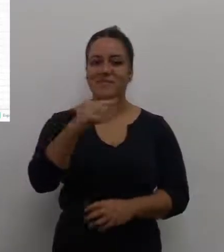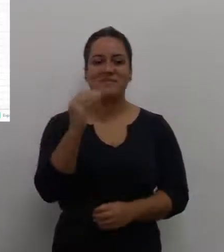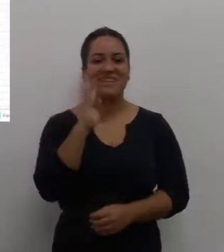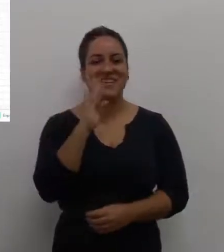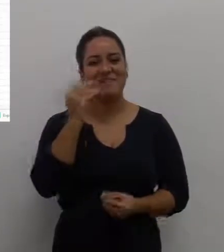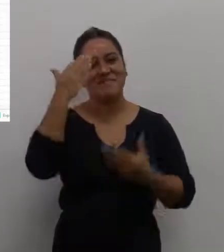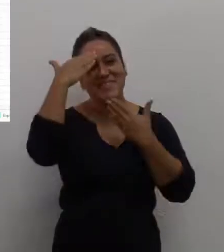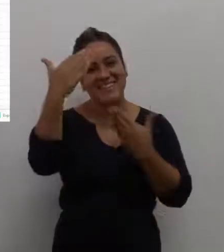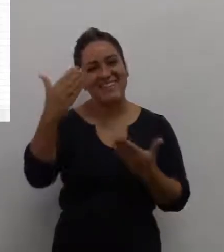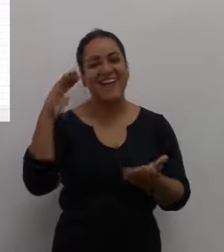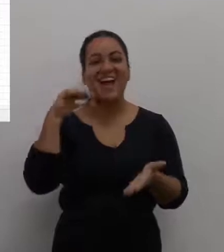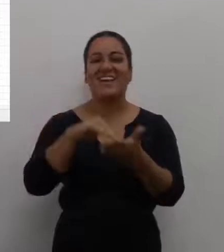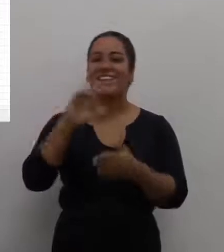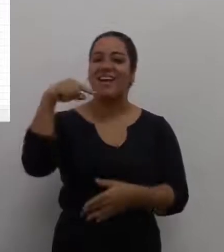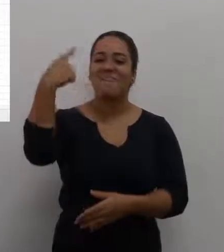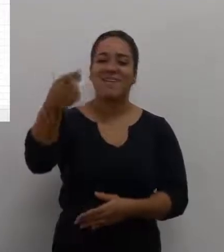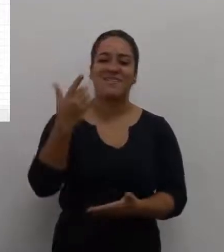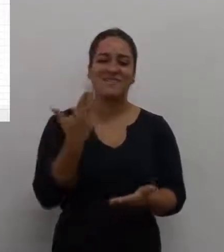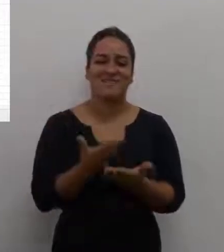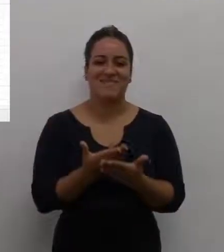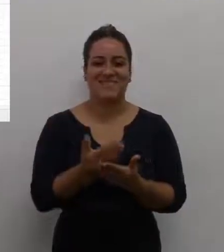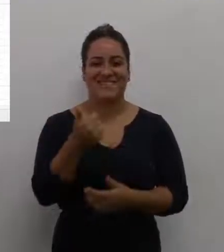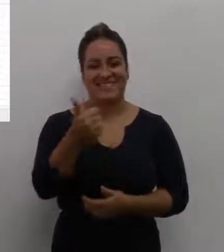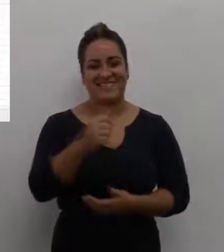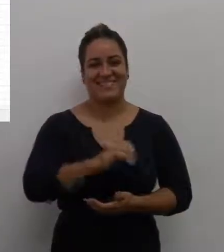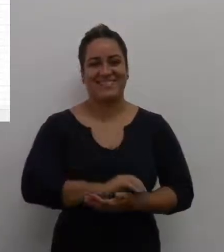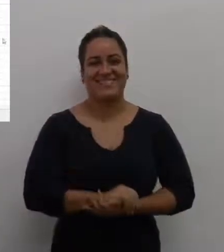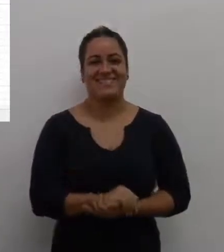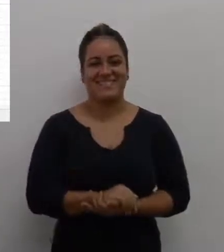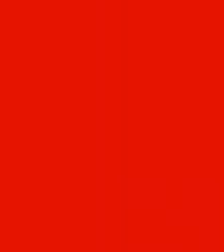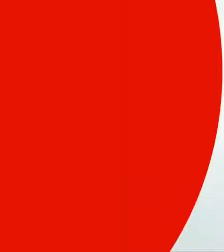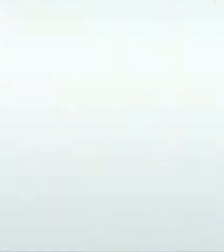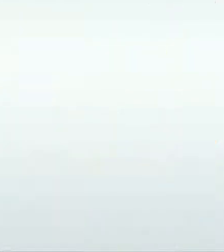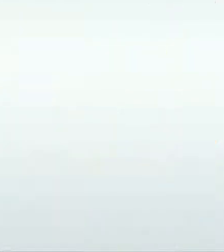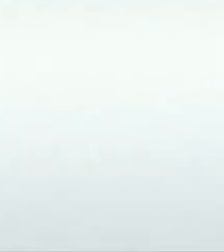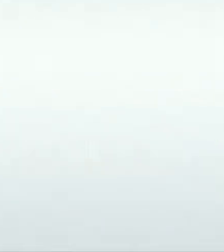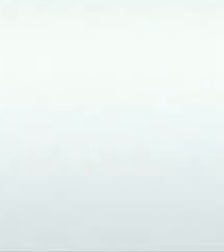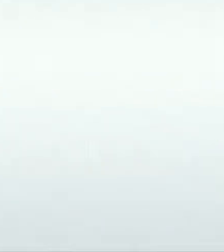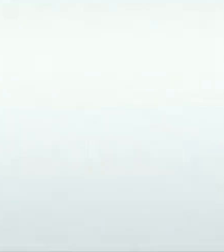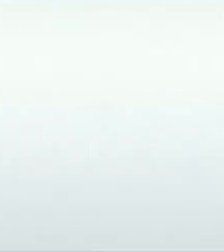satisfação, muito legal. Muito obrigado. Até uma próxima oportunidade. Música